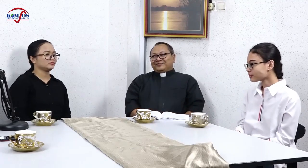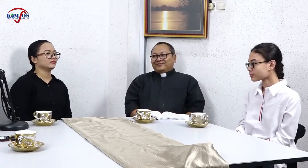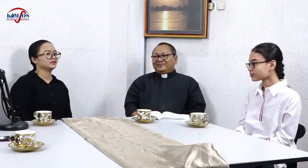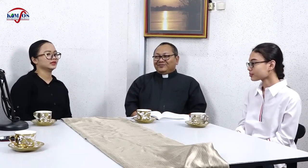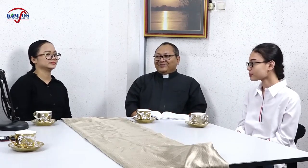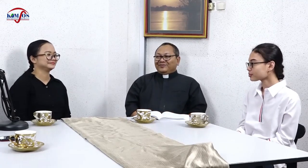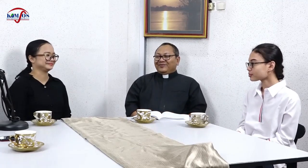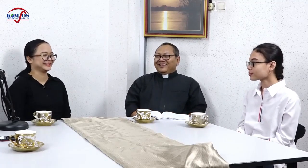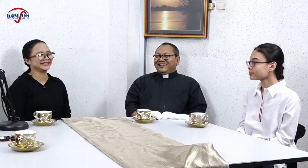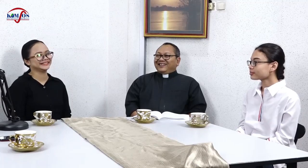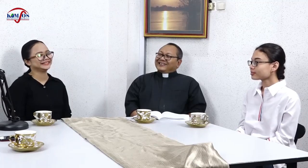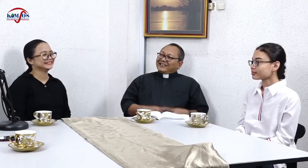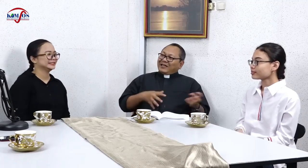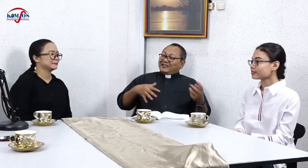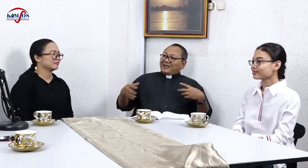masing-masing